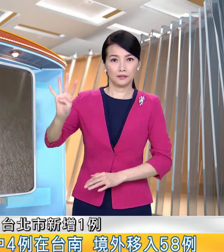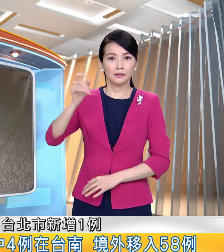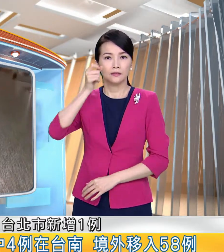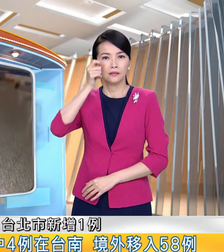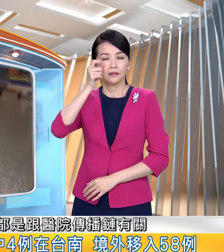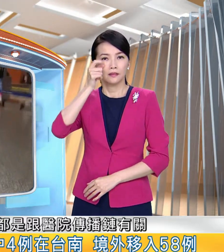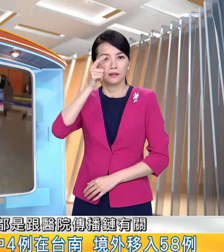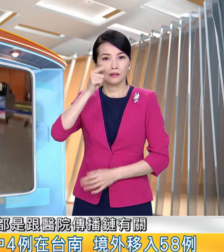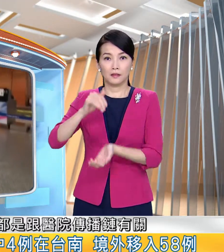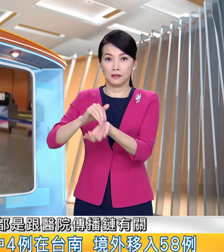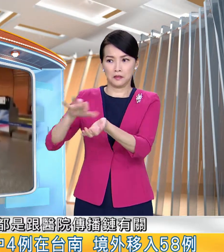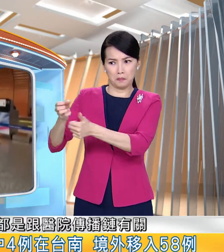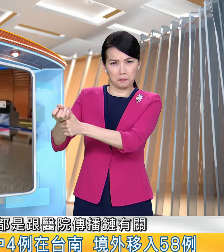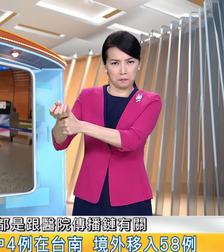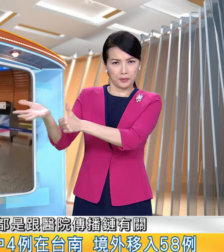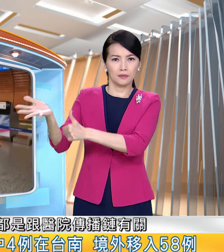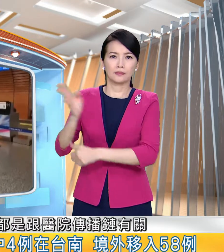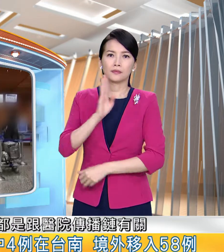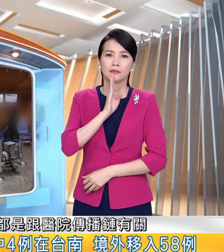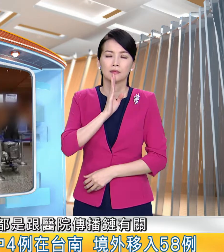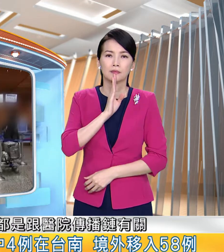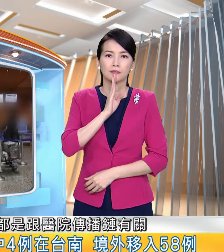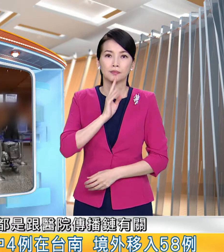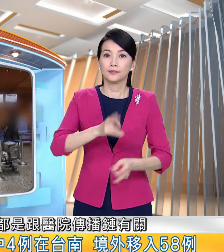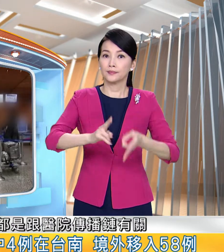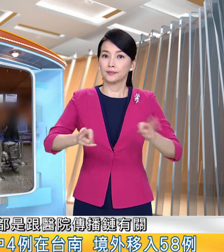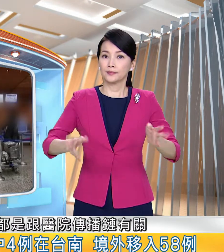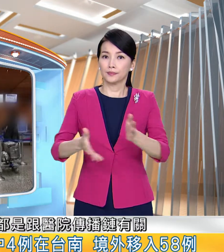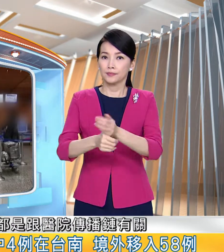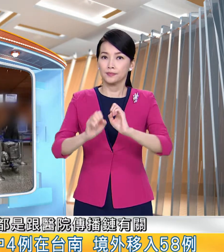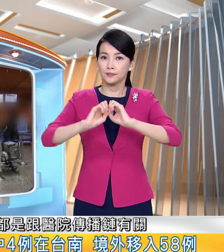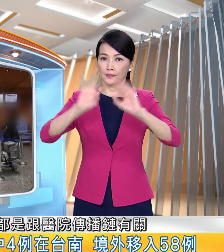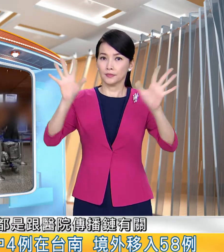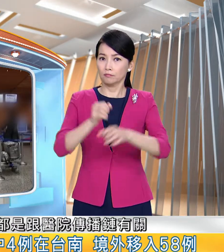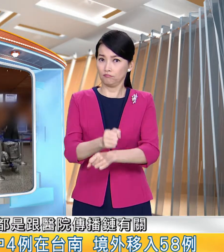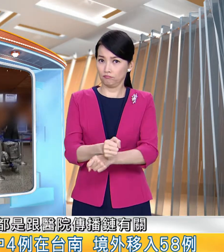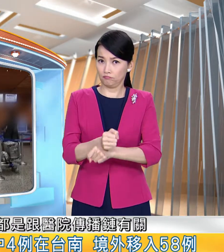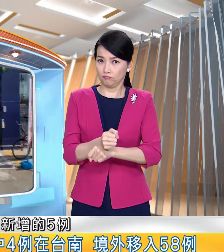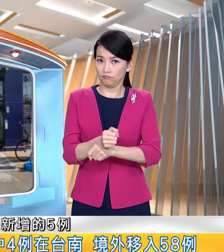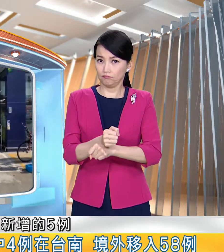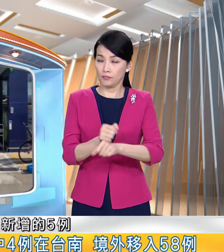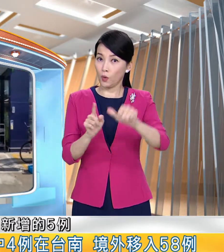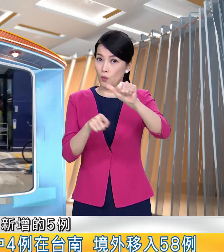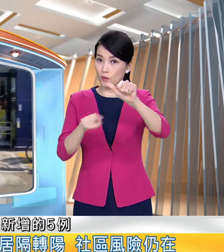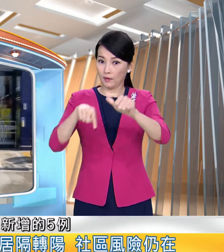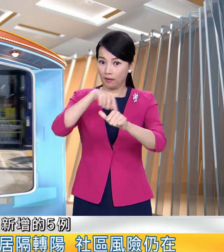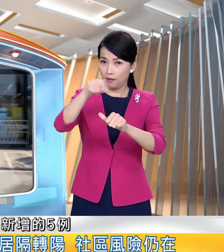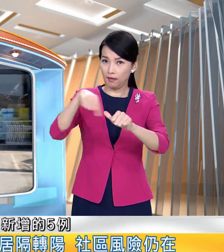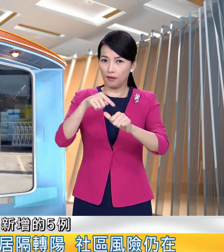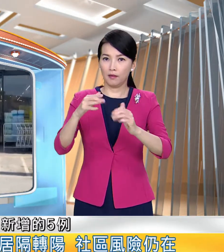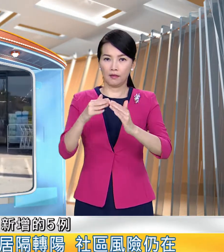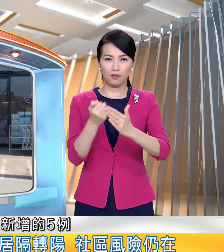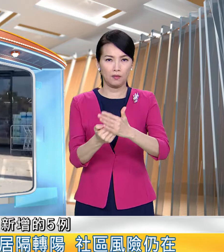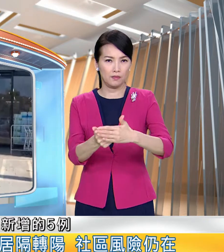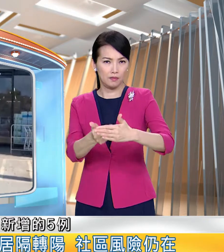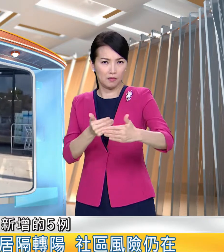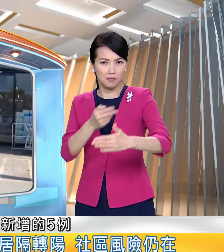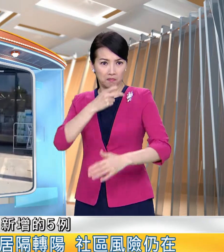1例，而台南有4例，都是跟医院传播链有关。指挥中心提醒，新增的